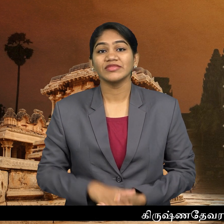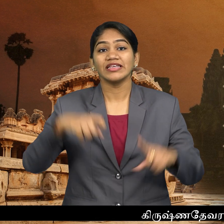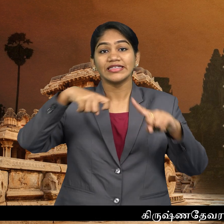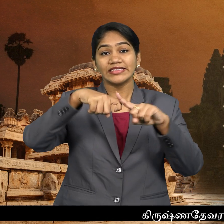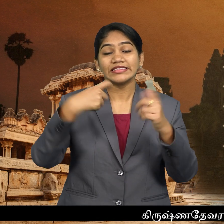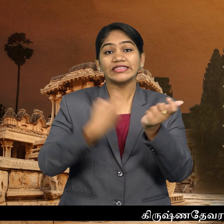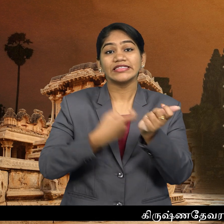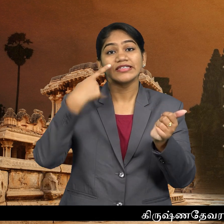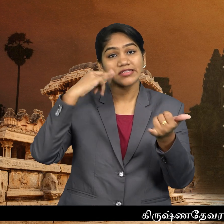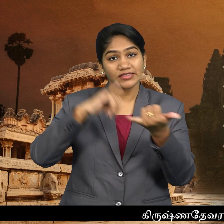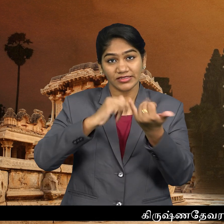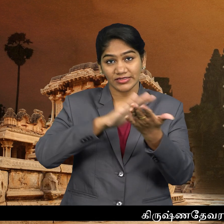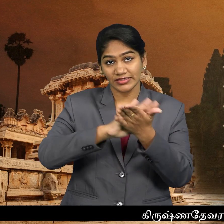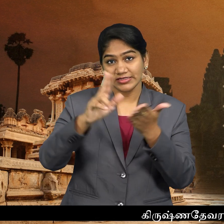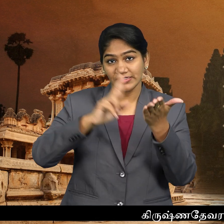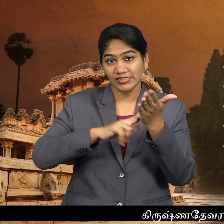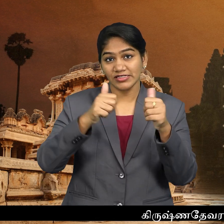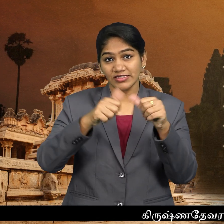கிருஷ்ணதேவராயர் ஆட்சியாளர்.